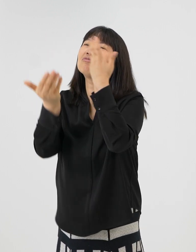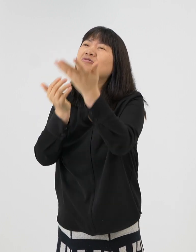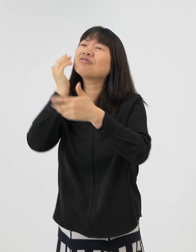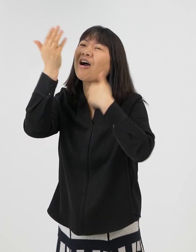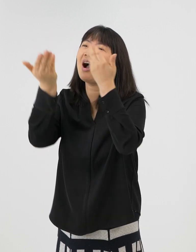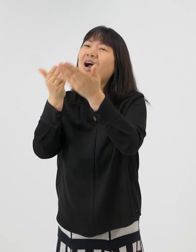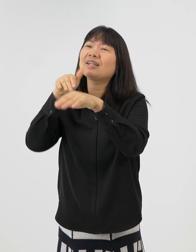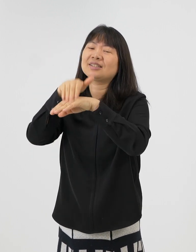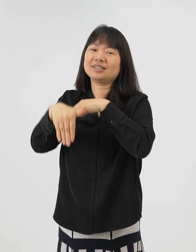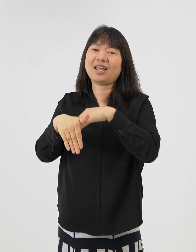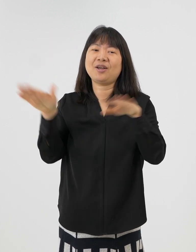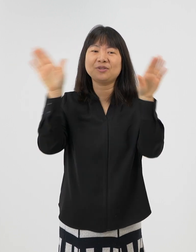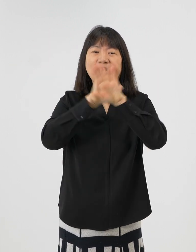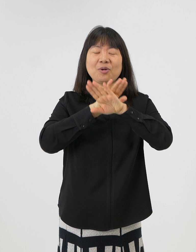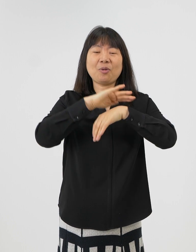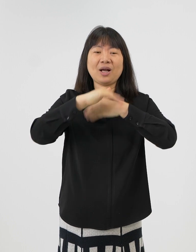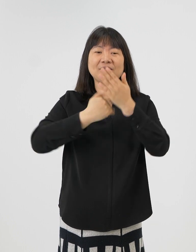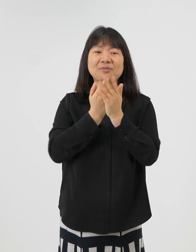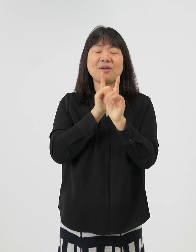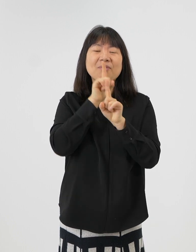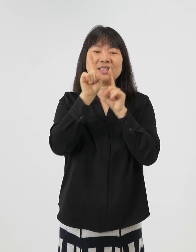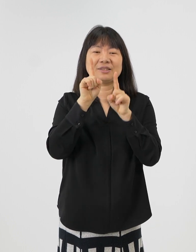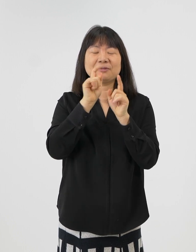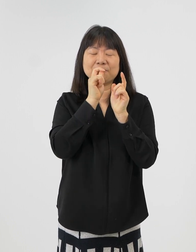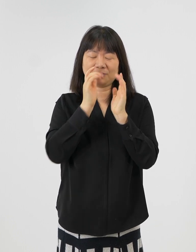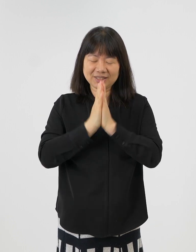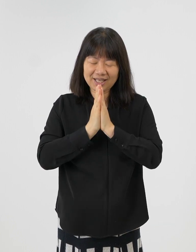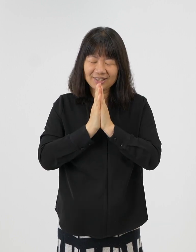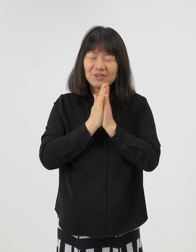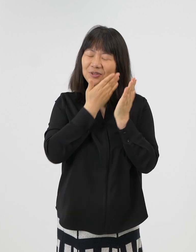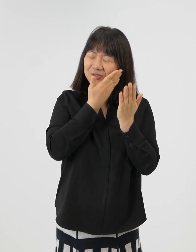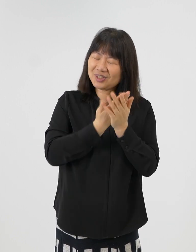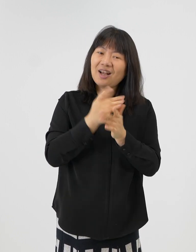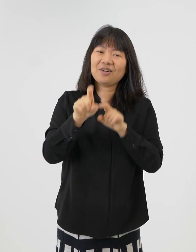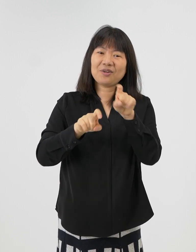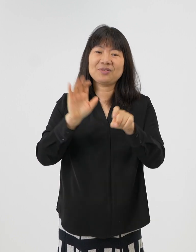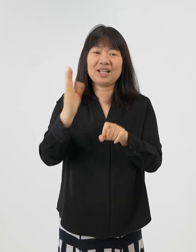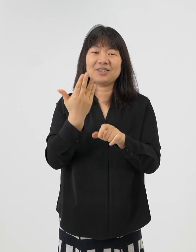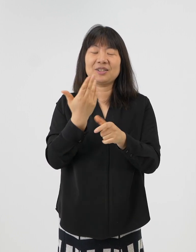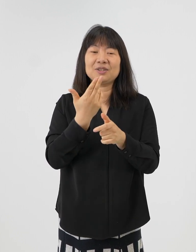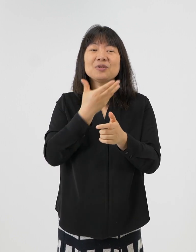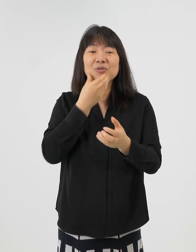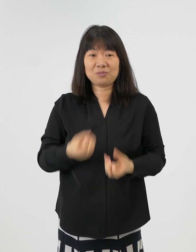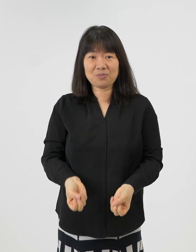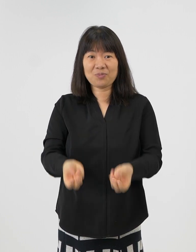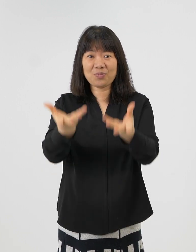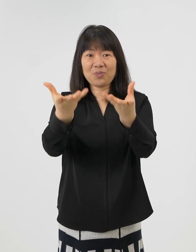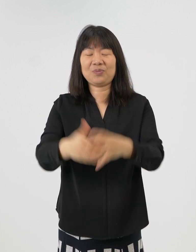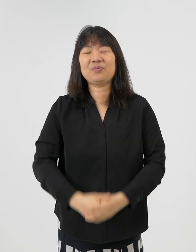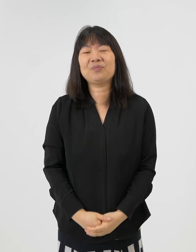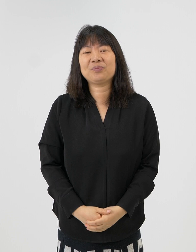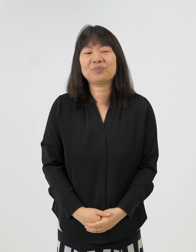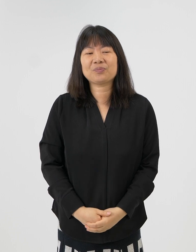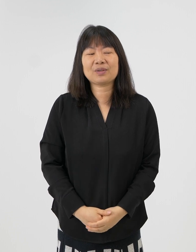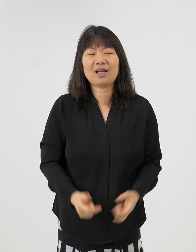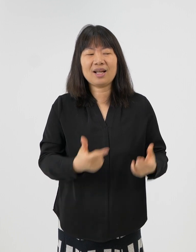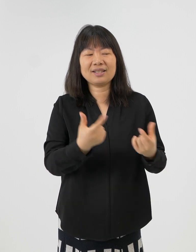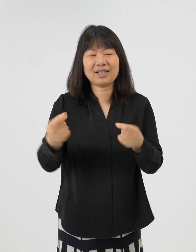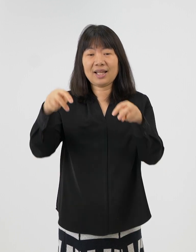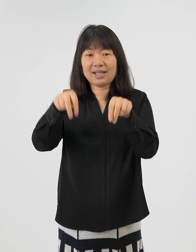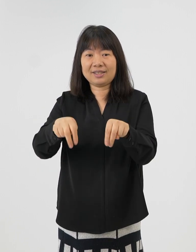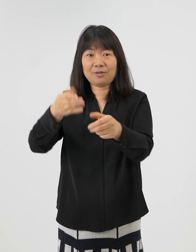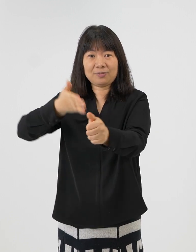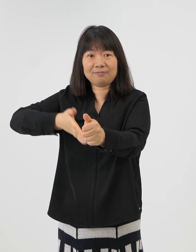건강한 주야로 말씀을 묵상하는 귀한 걸음이 될 수 있기를 축복합니다. 다 일어나십시다.